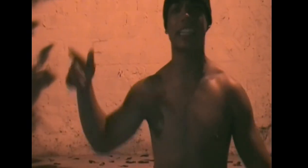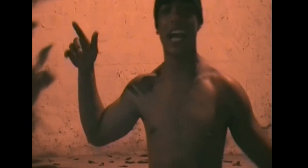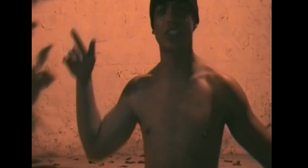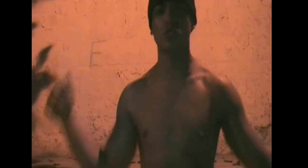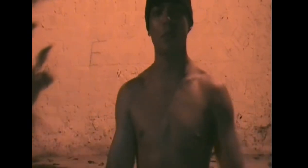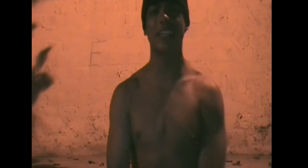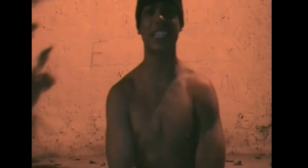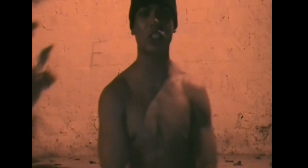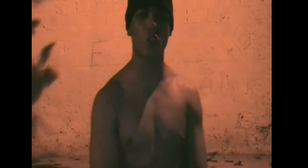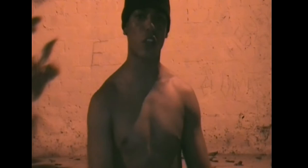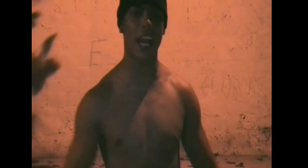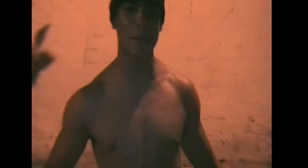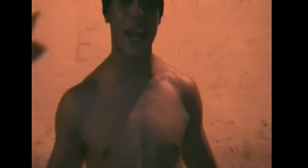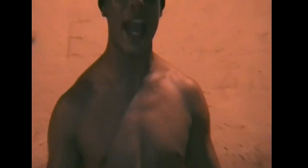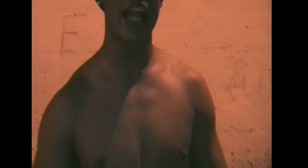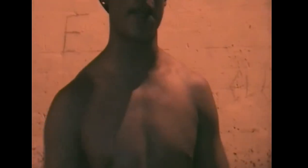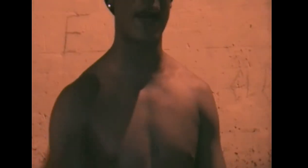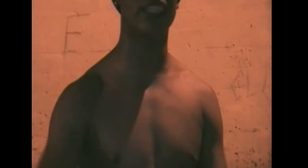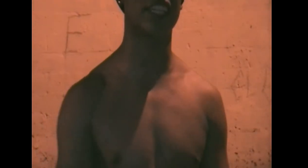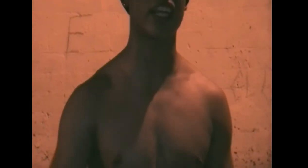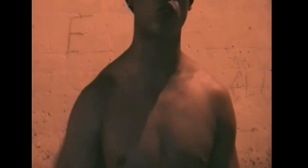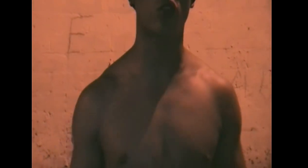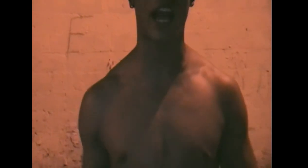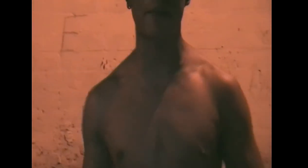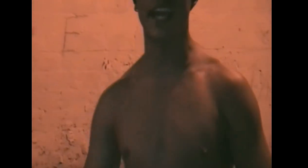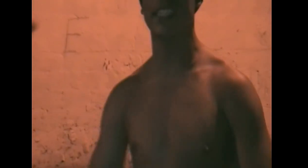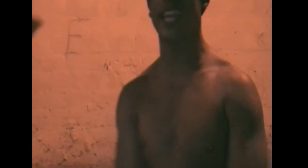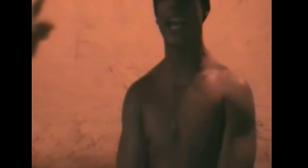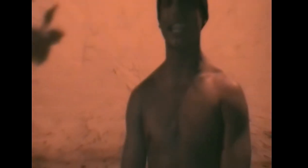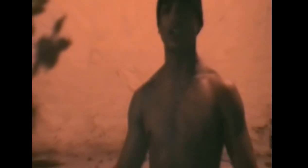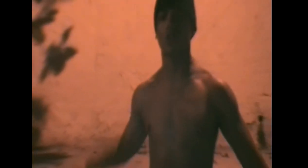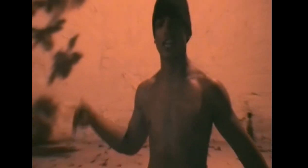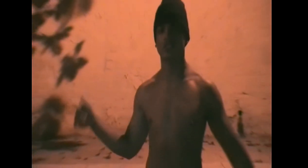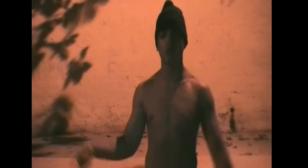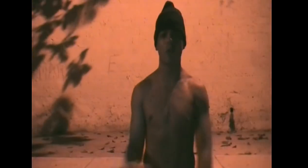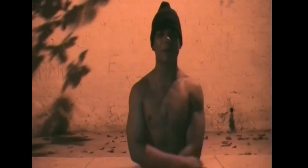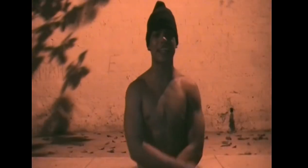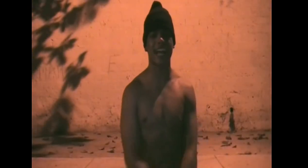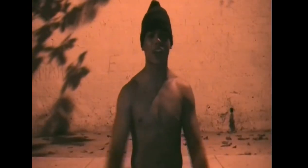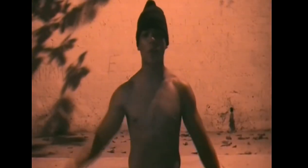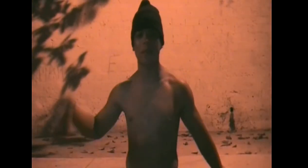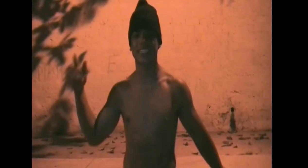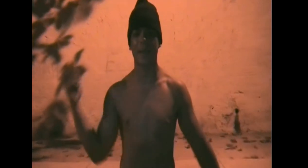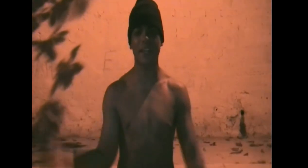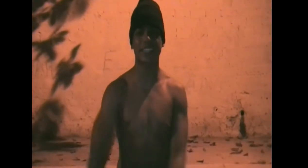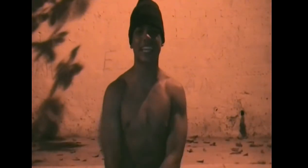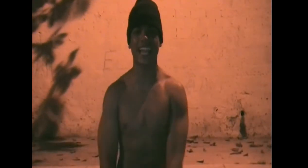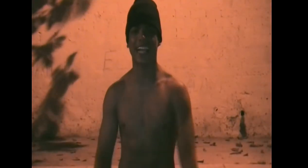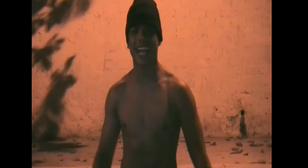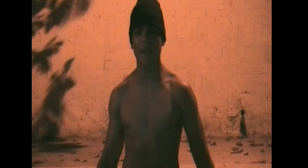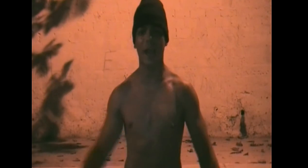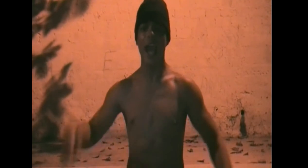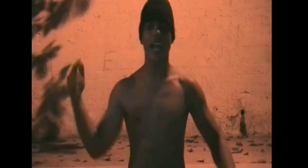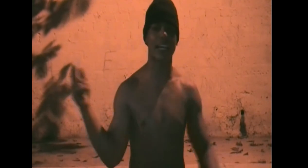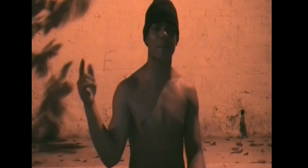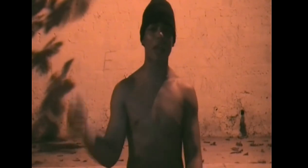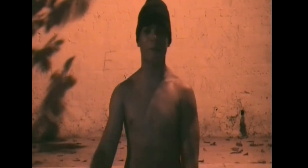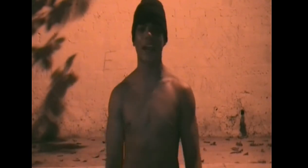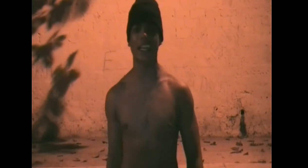Deja atrás tu maldito karma, levántate de tu cama y deja que al corazón lo invada completamente la calma. El rap da pa'